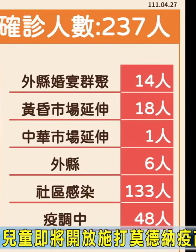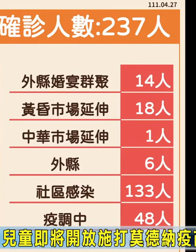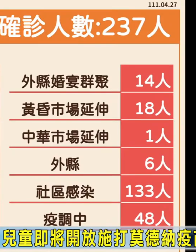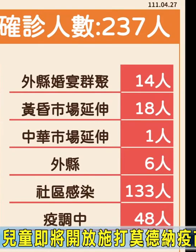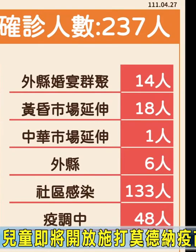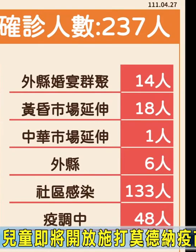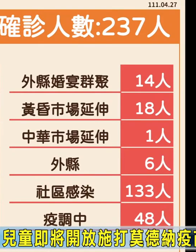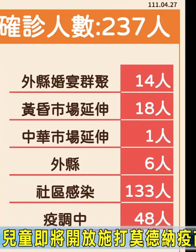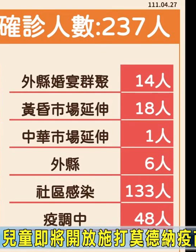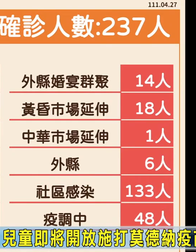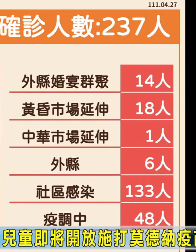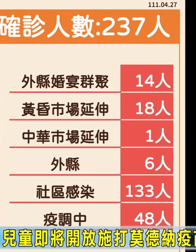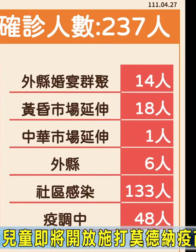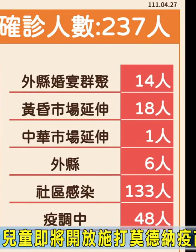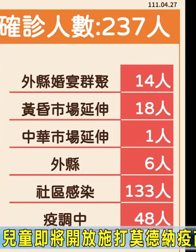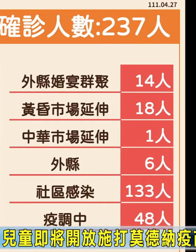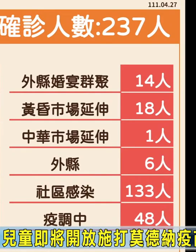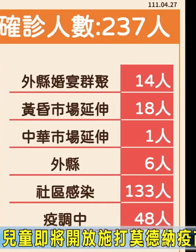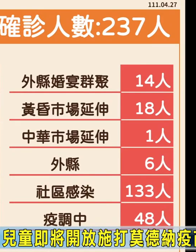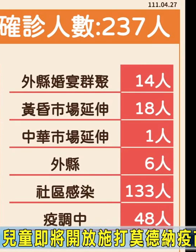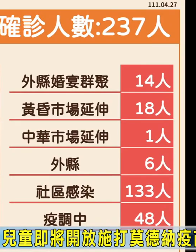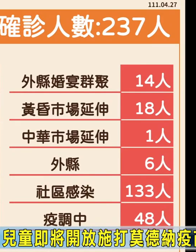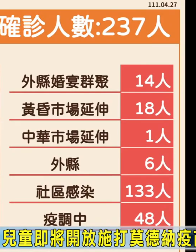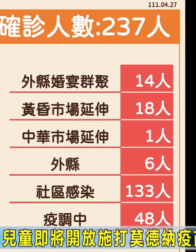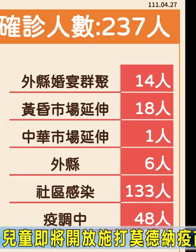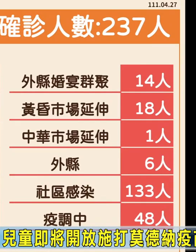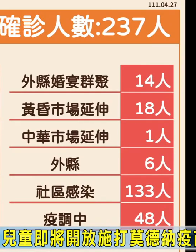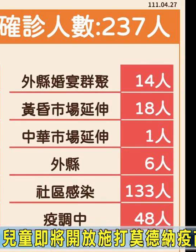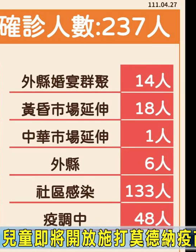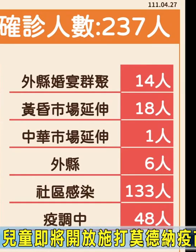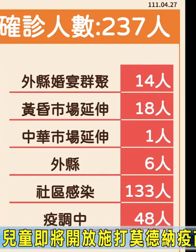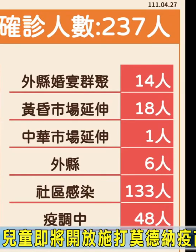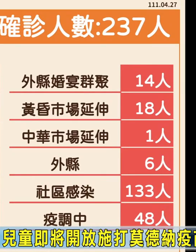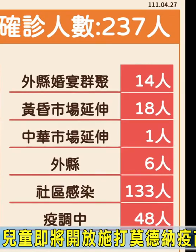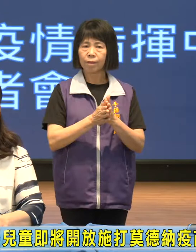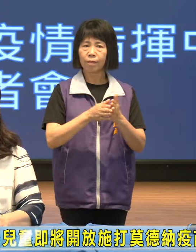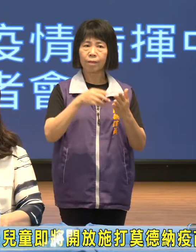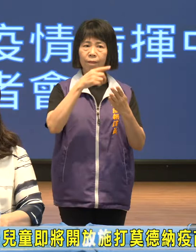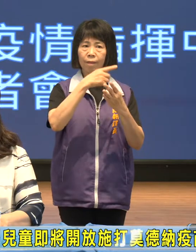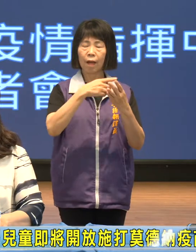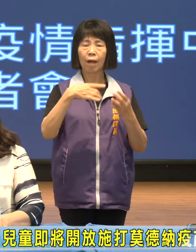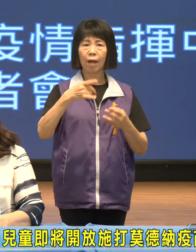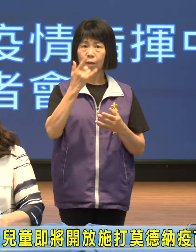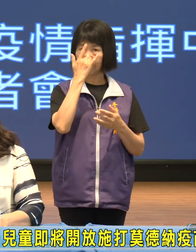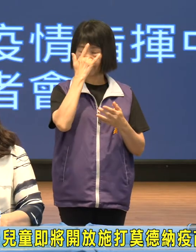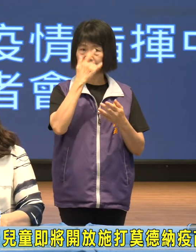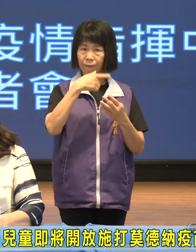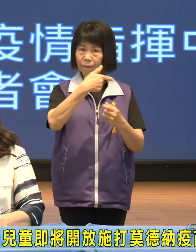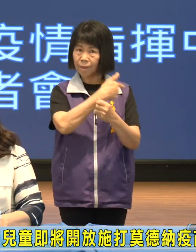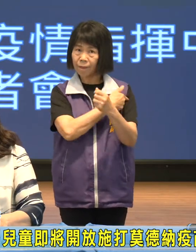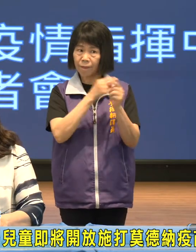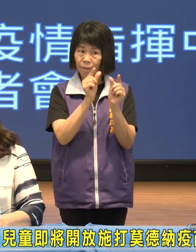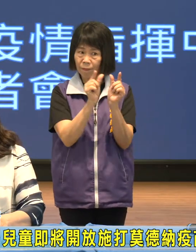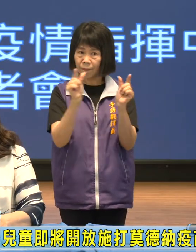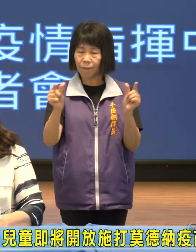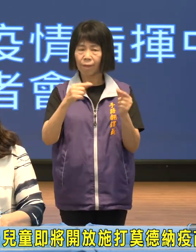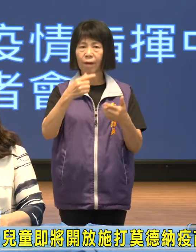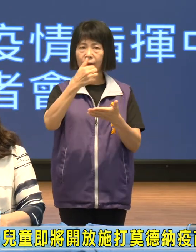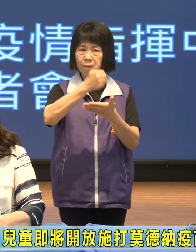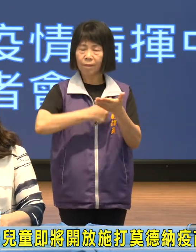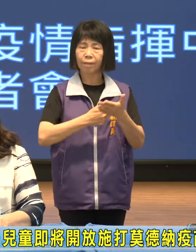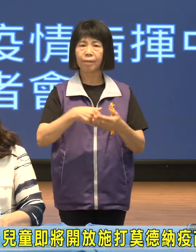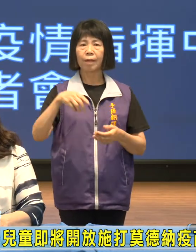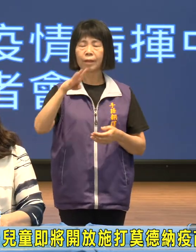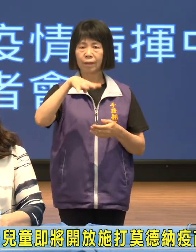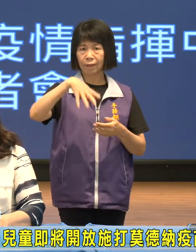剂，每个人可以买5剂。 我又拨了4800剂的莫德纳，所以这一周，花